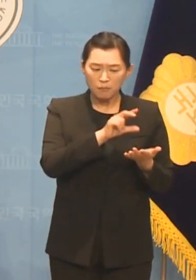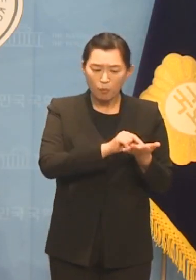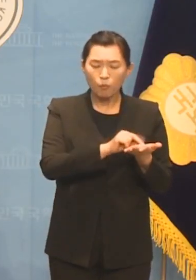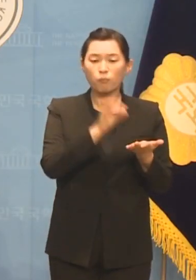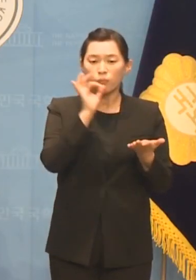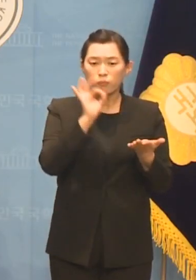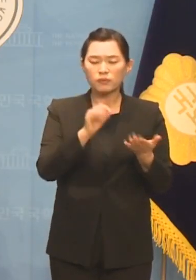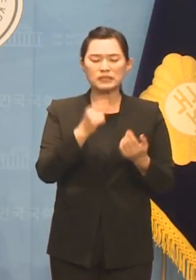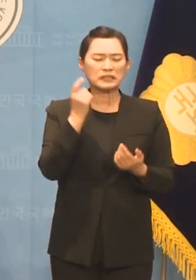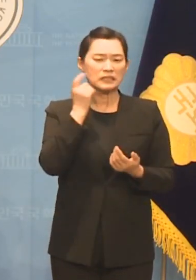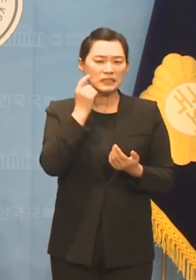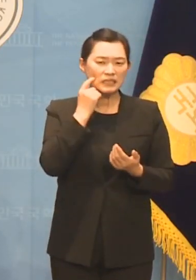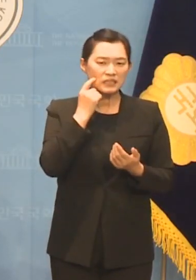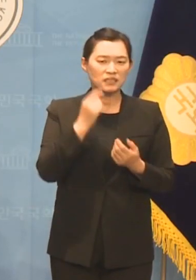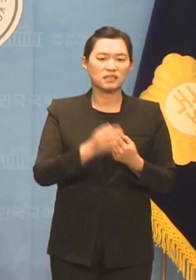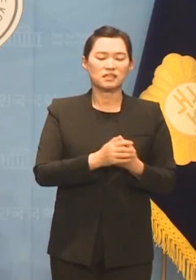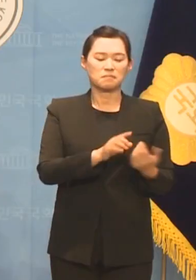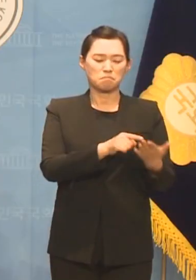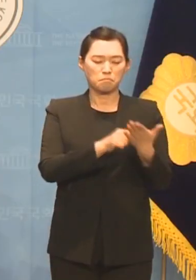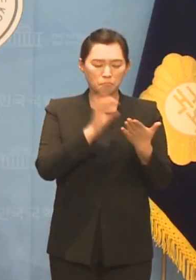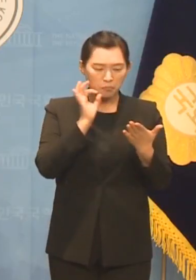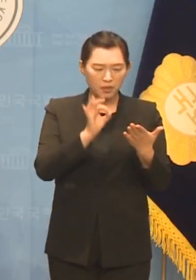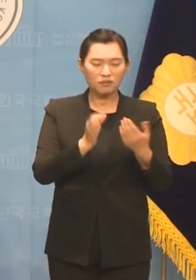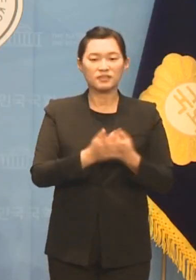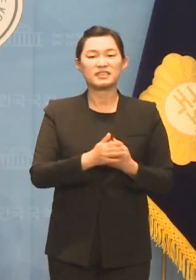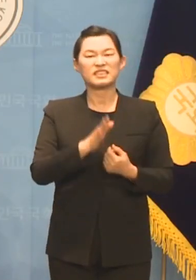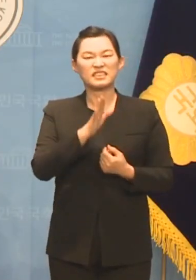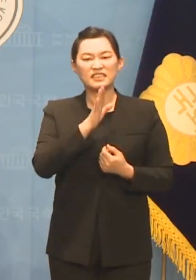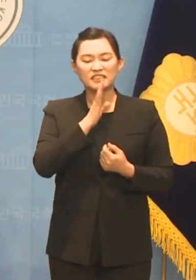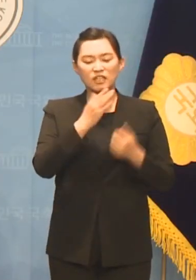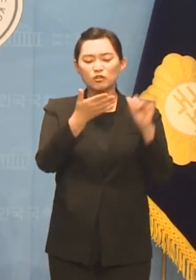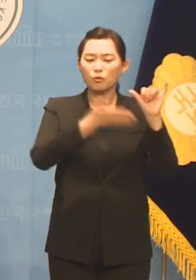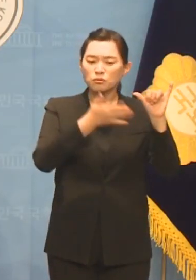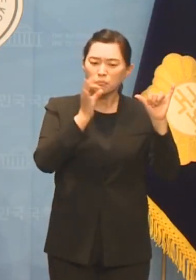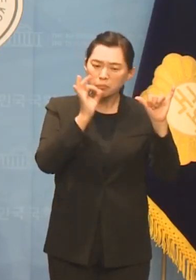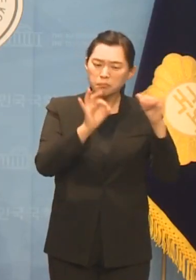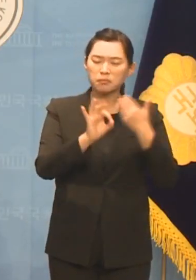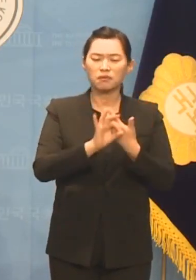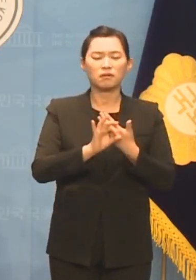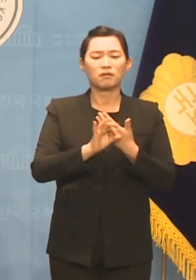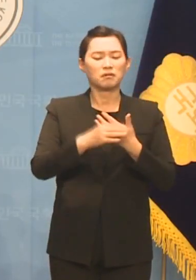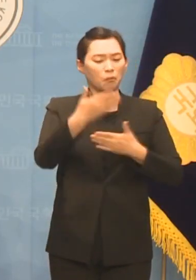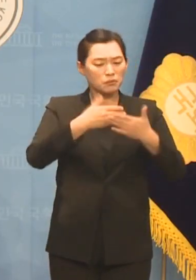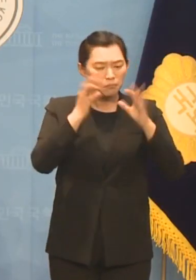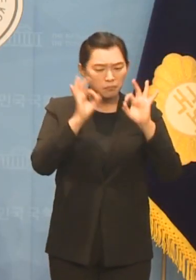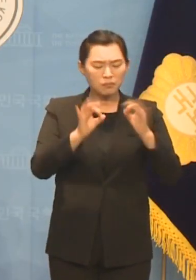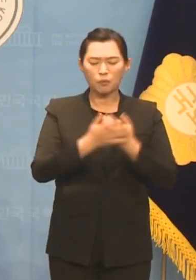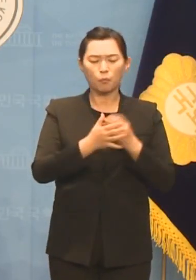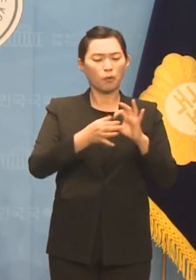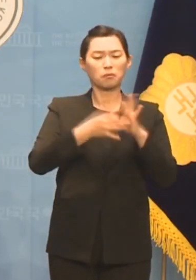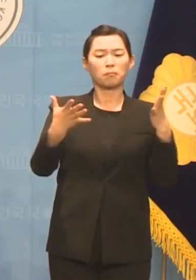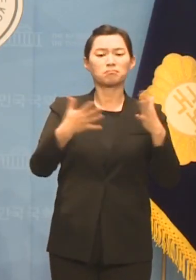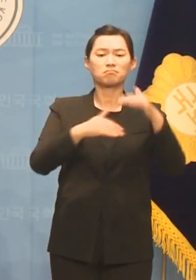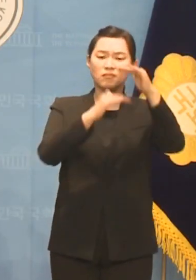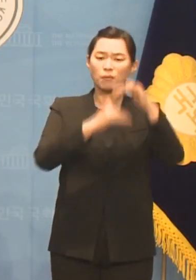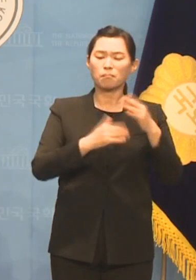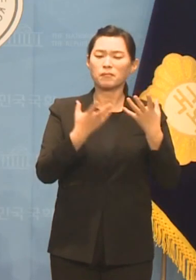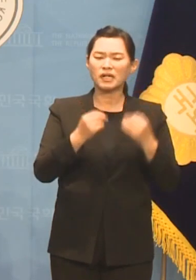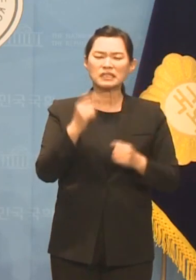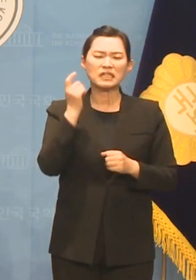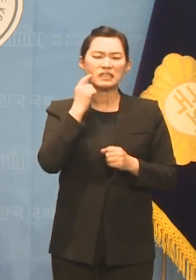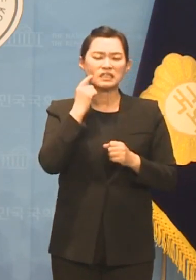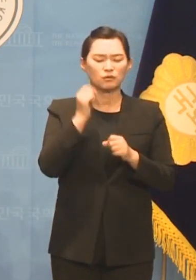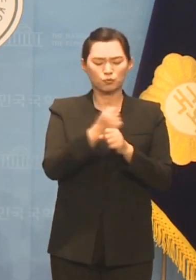썸네일에 허위 정보를 명시한 뒤 정작 영상 내용은 전혀 무관한 내용을 담는 방식으로 허위